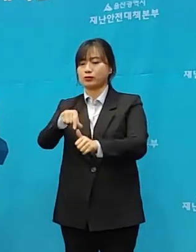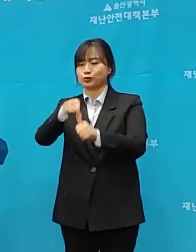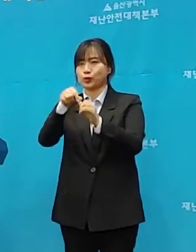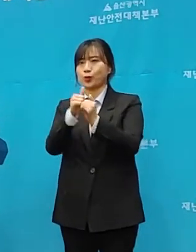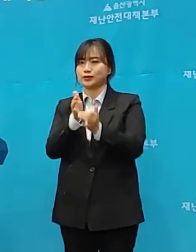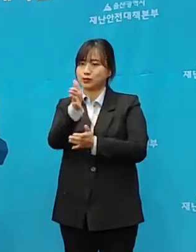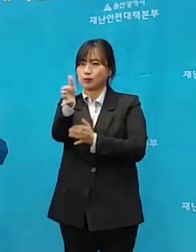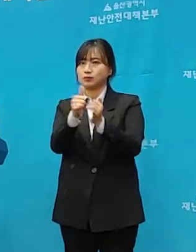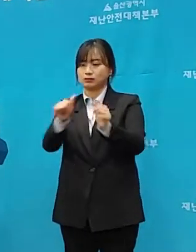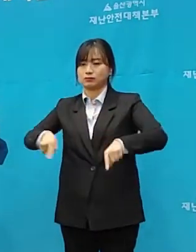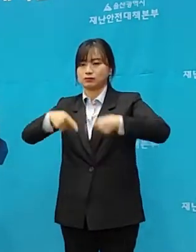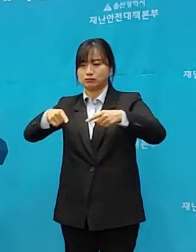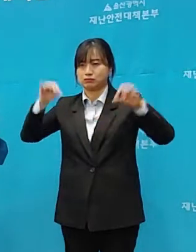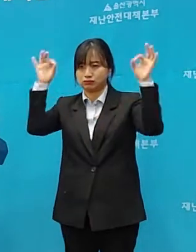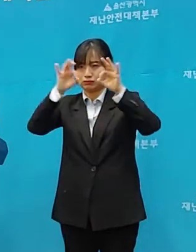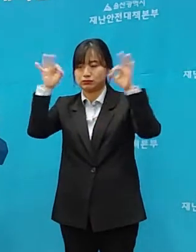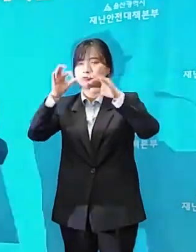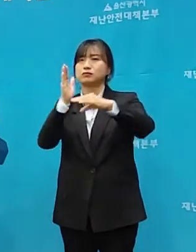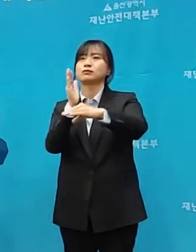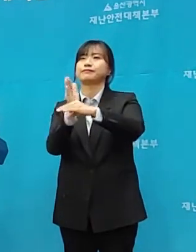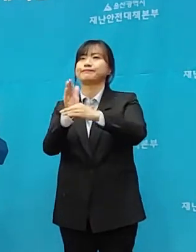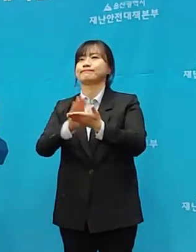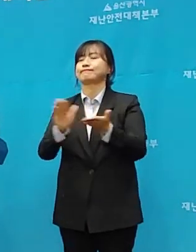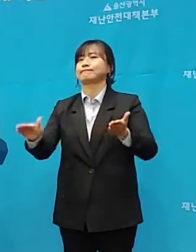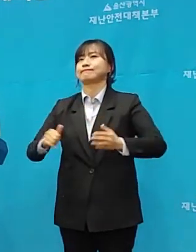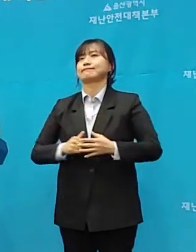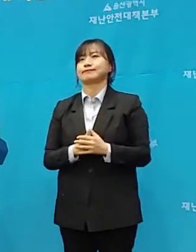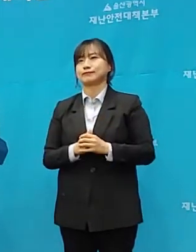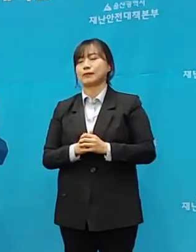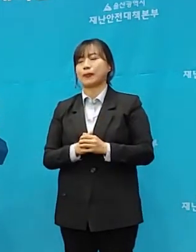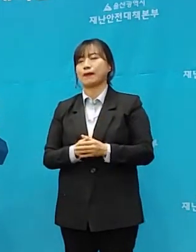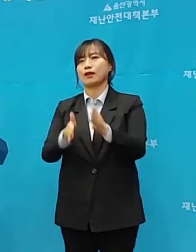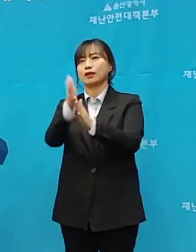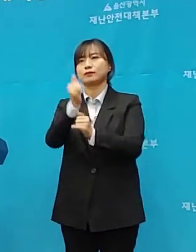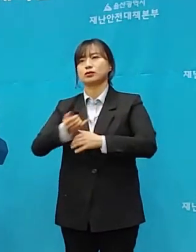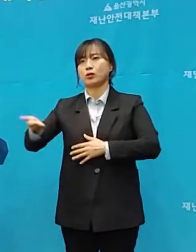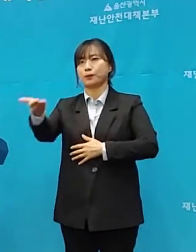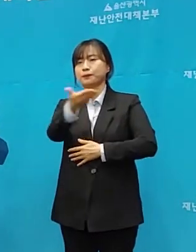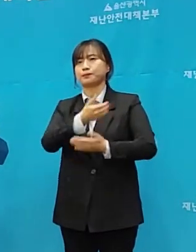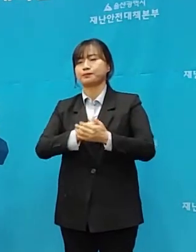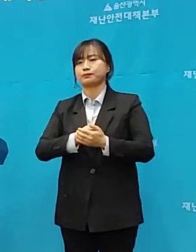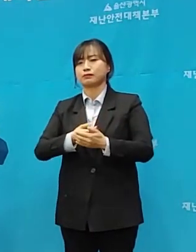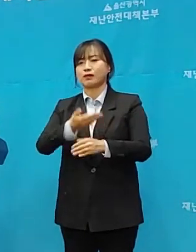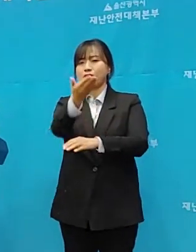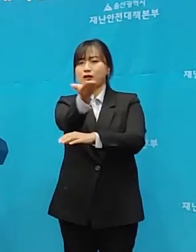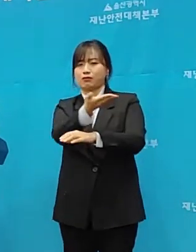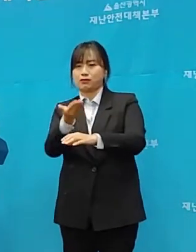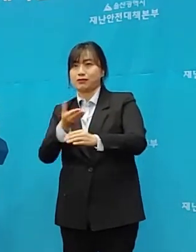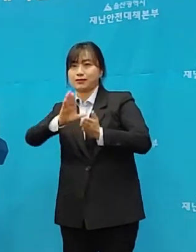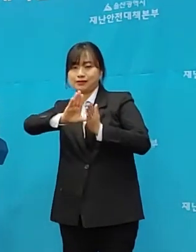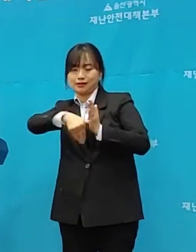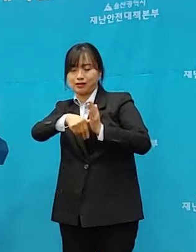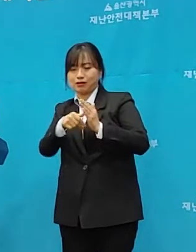인력이 투입돼 수색 작업을 벌이고 있습니다. 시민 여러분, 강을